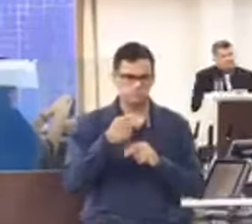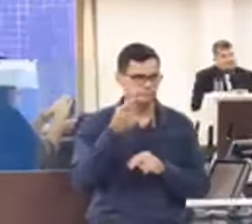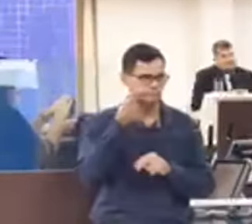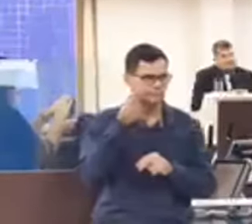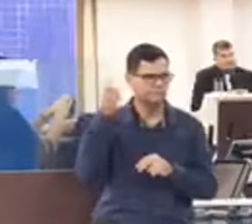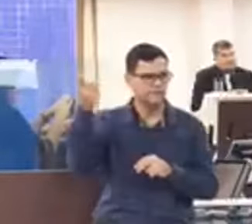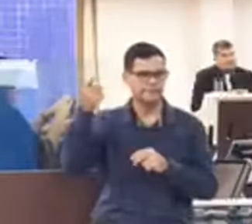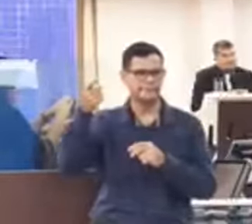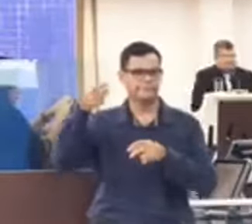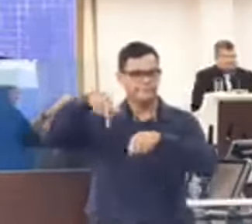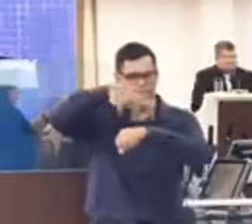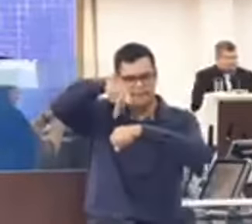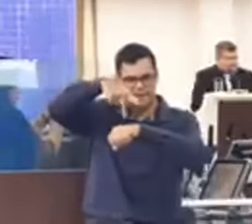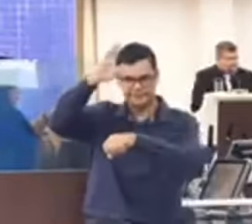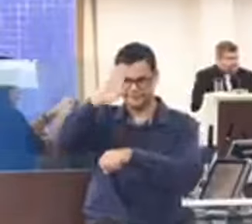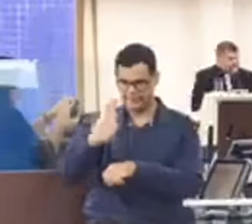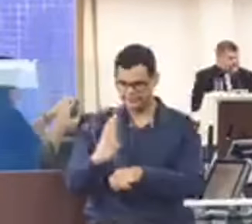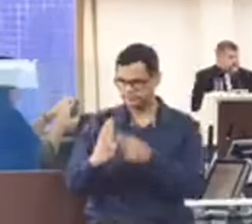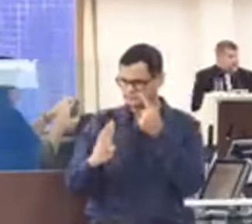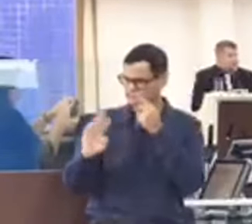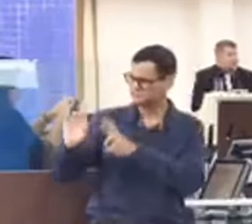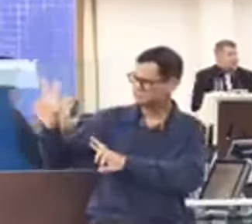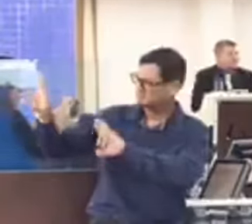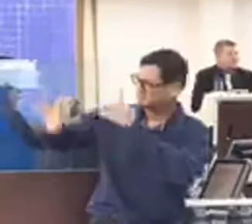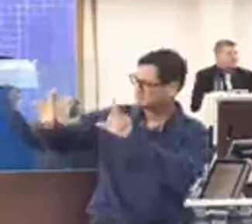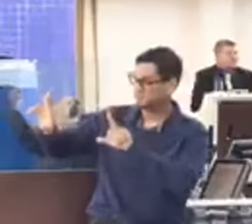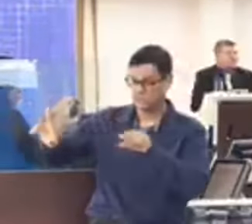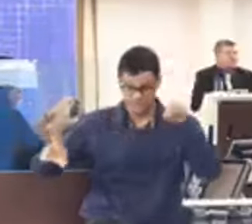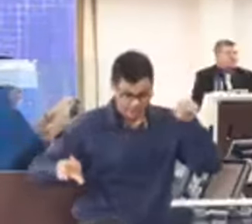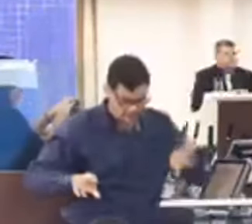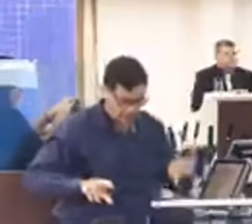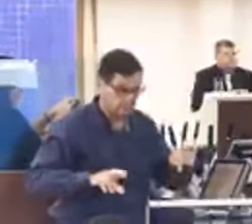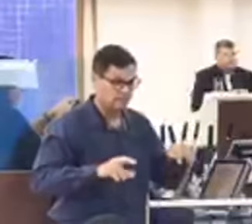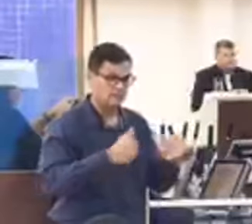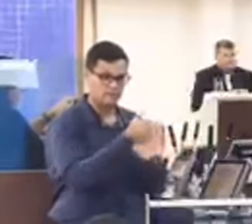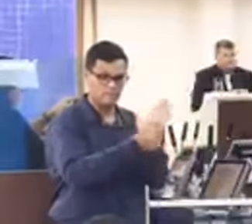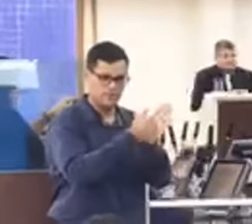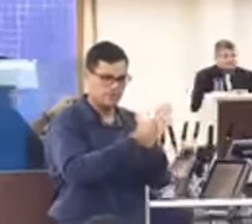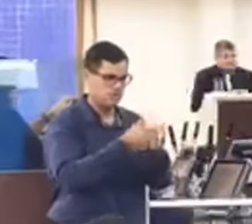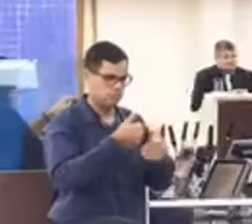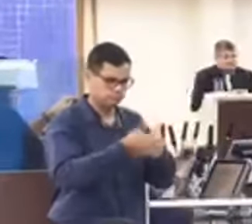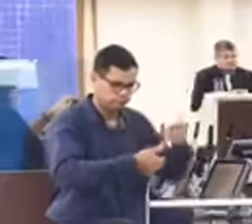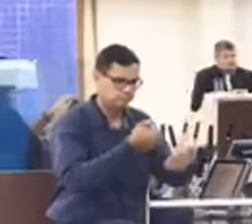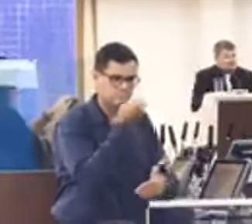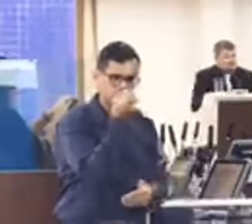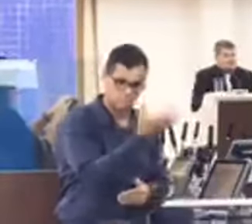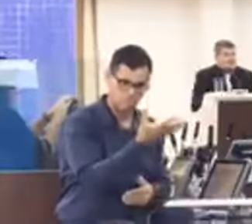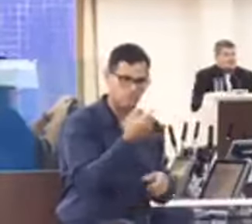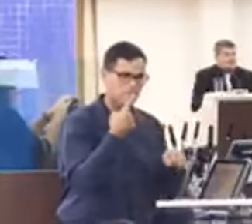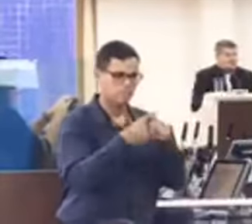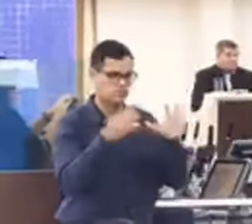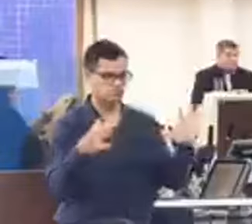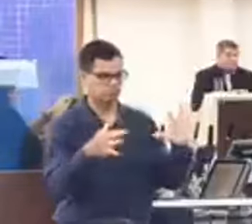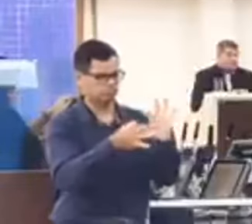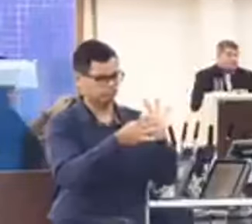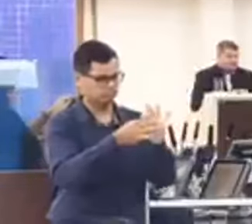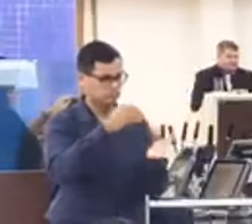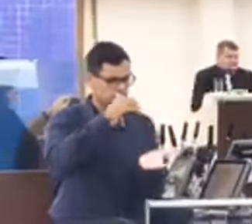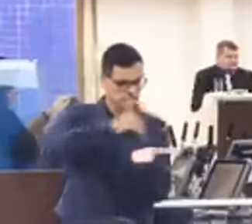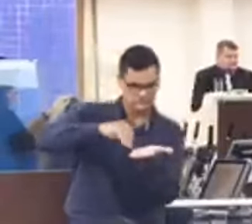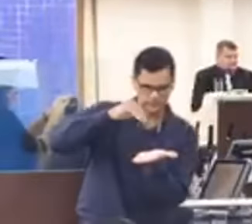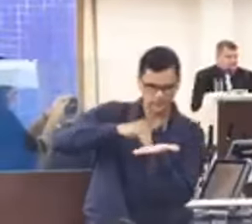país, é porque nós planejamos, porque nós unificamos secretarias, porque nós